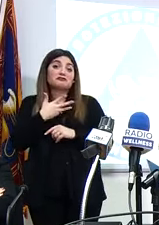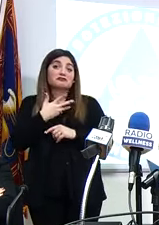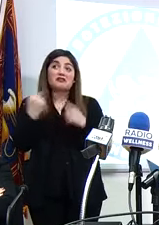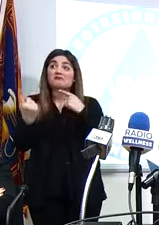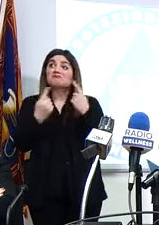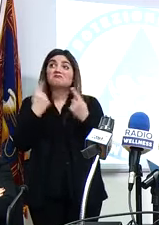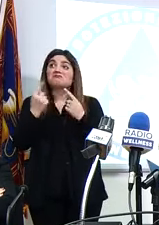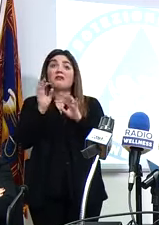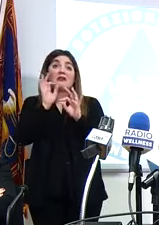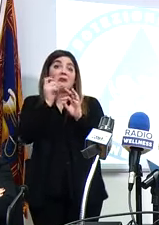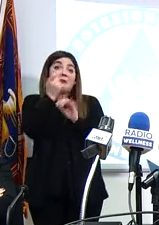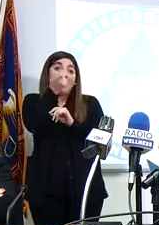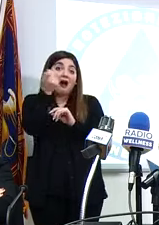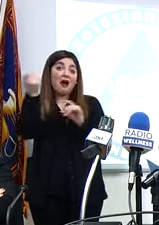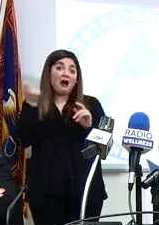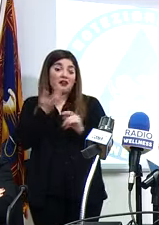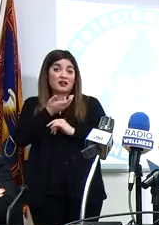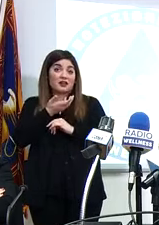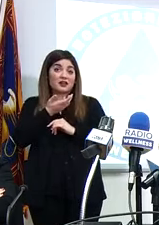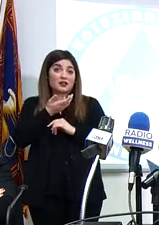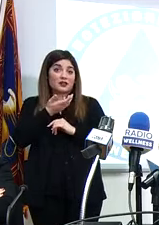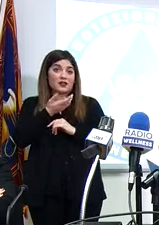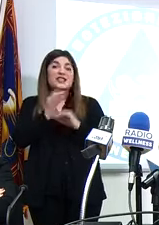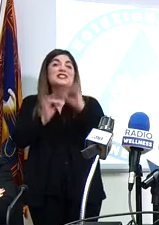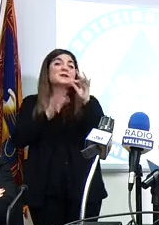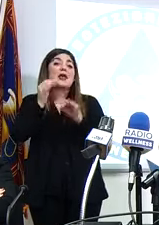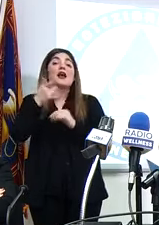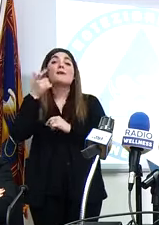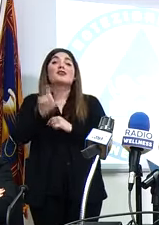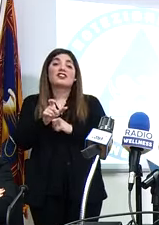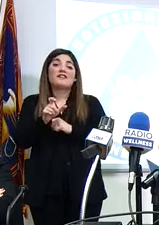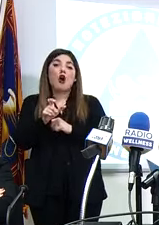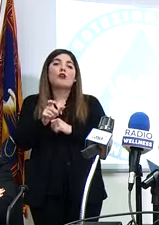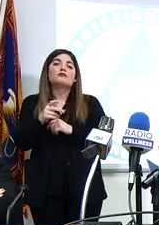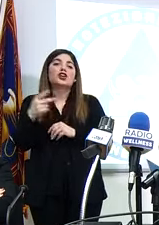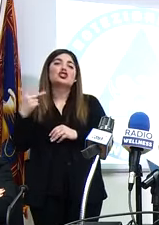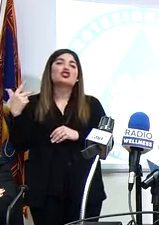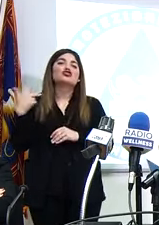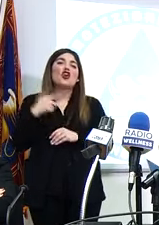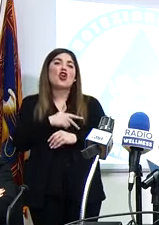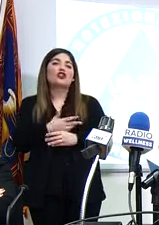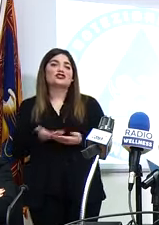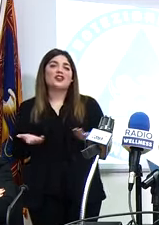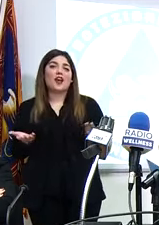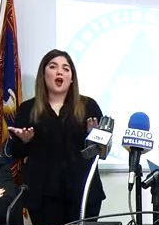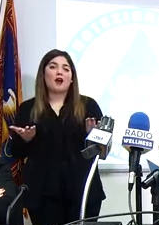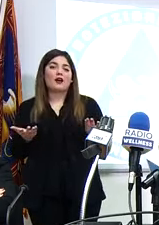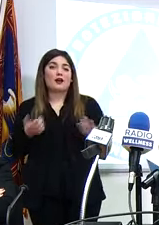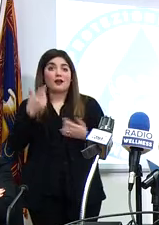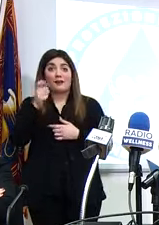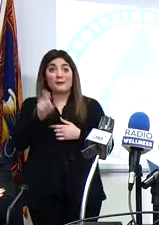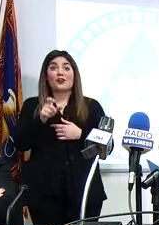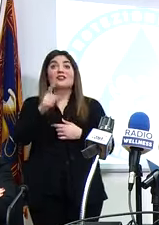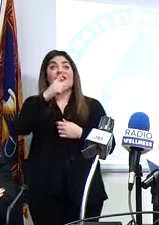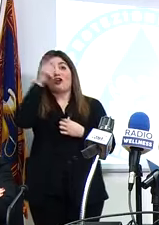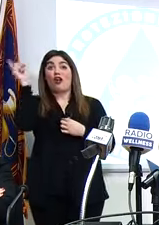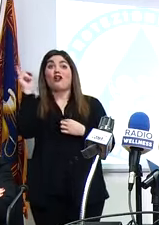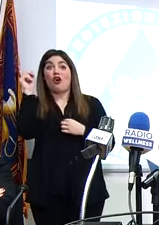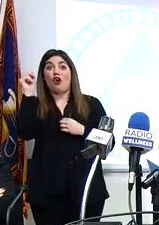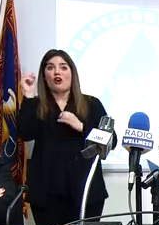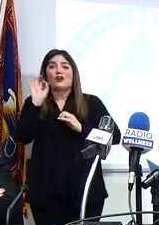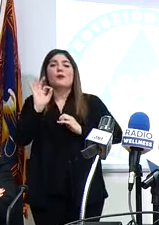E la spiegazione era di natura sociologica, perché lì i rari casi infettati erano i giovani, ma i giovani non vivono in famiglia